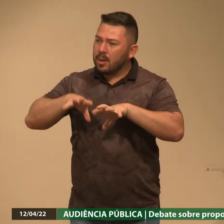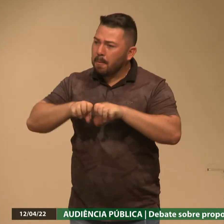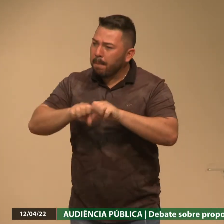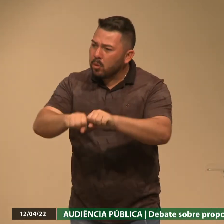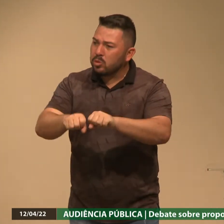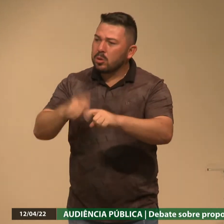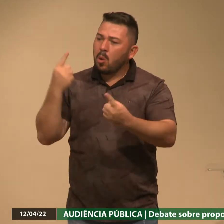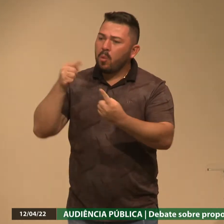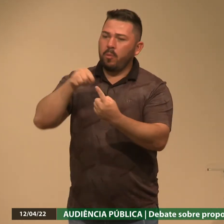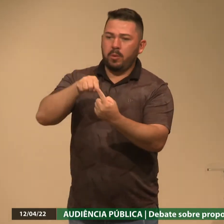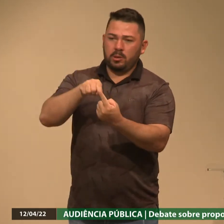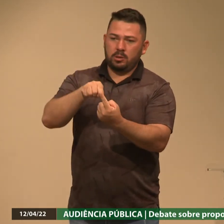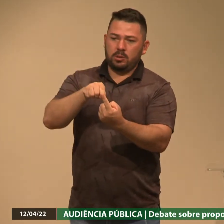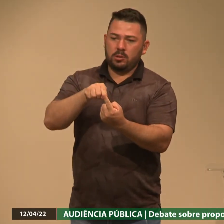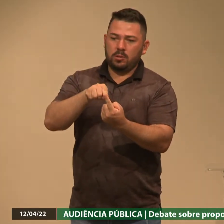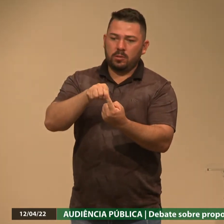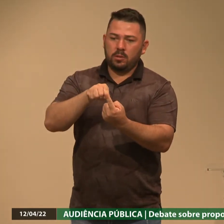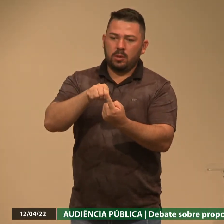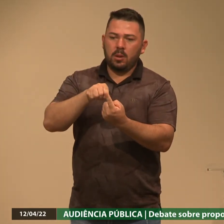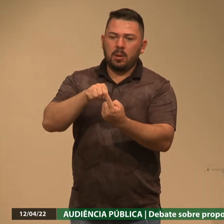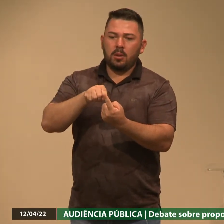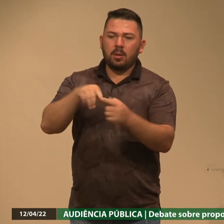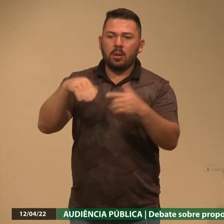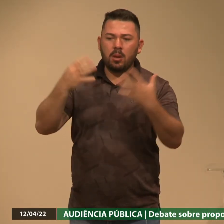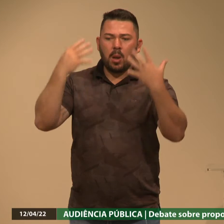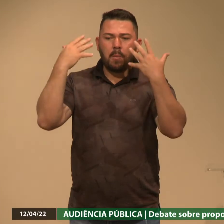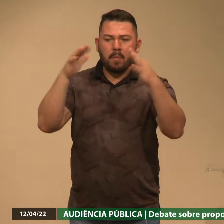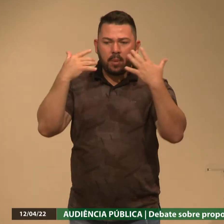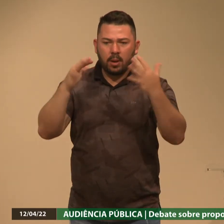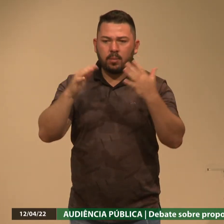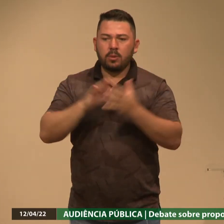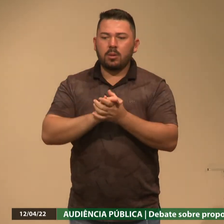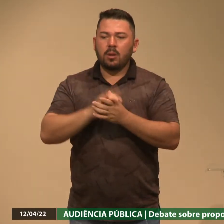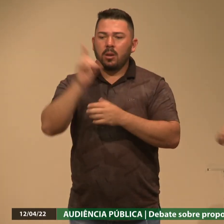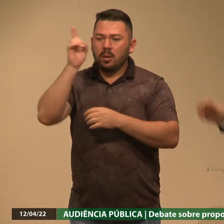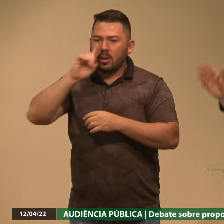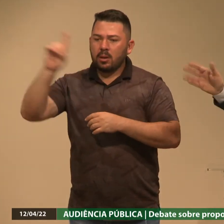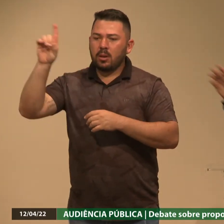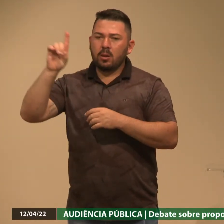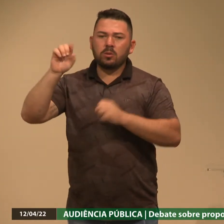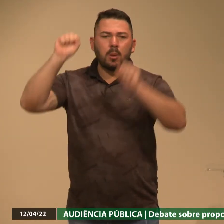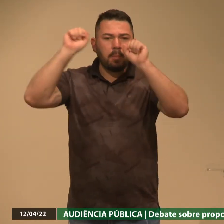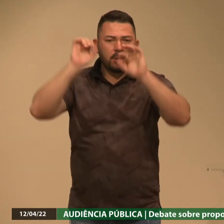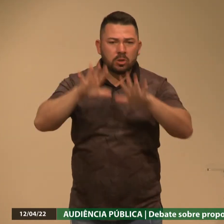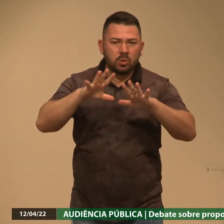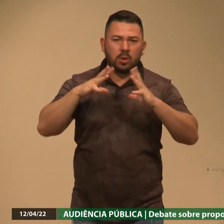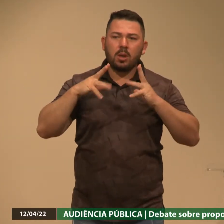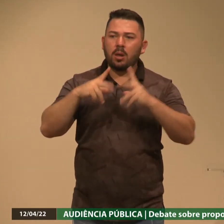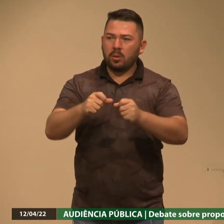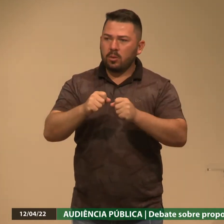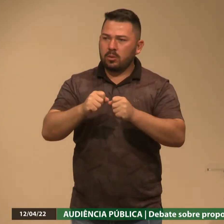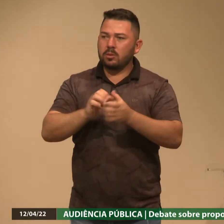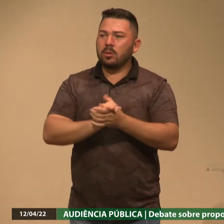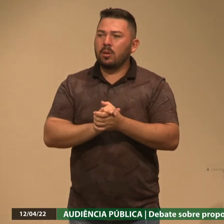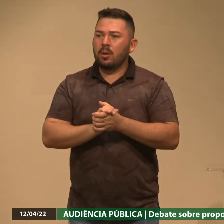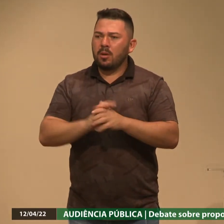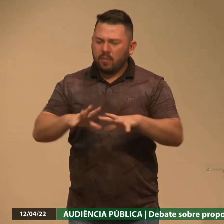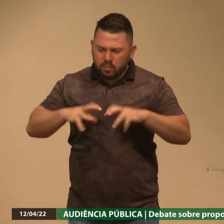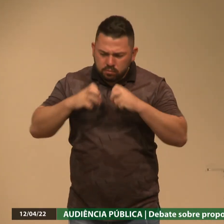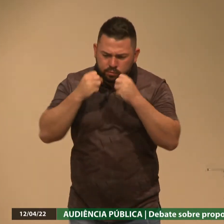e seu objetivo Então parabéns Deus abençoe a todos e vamos